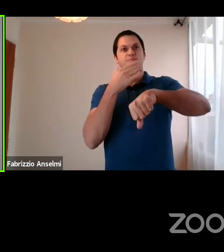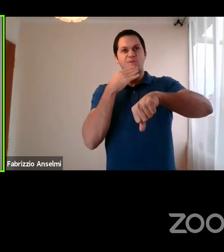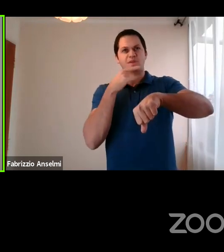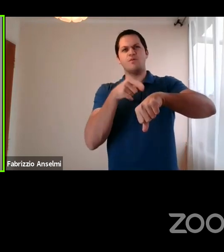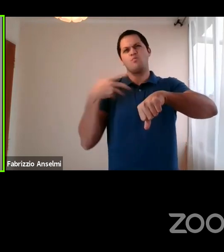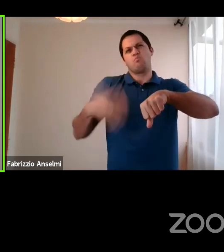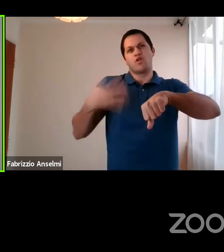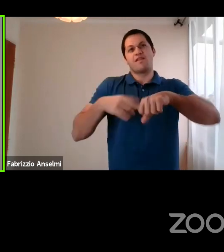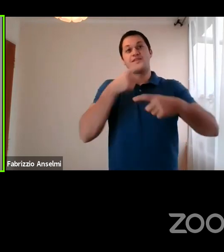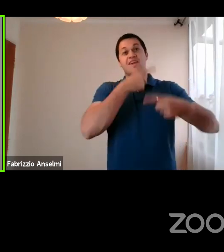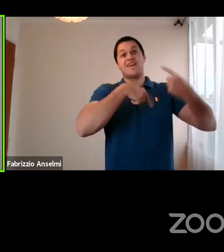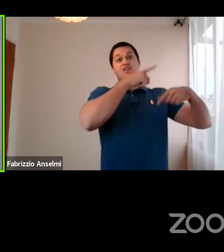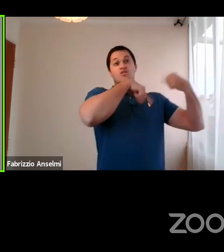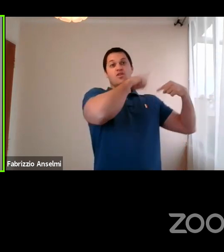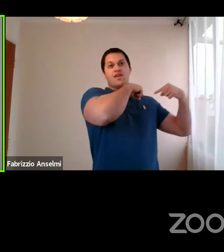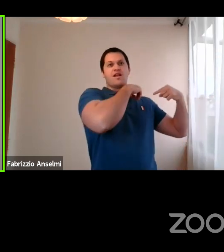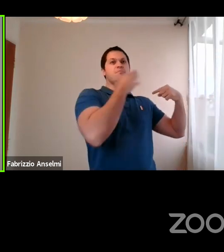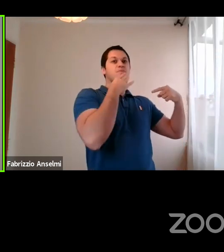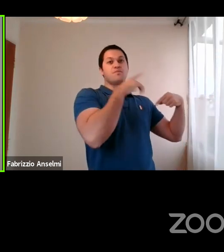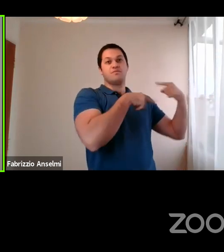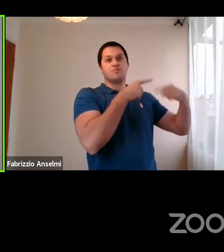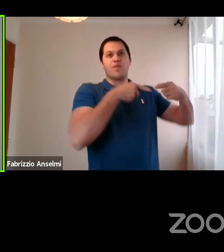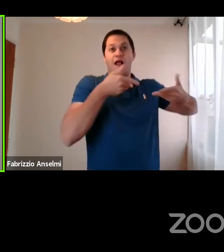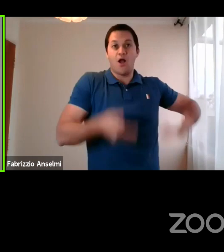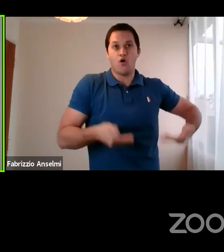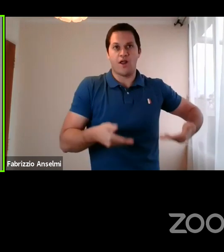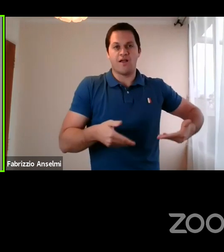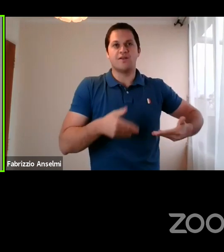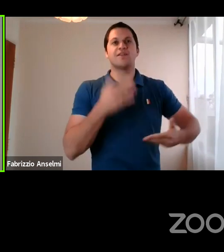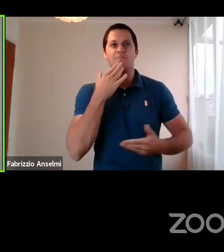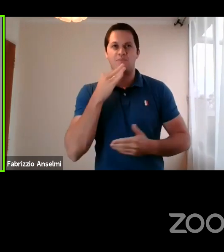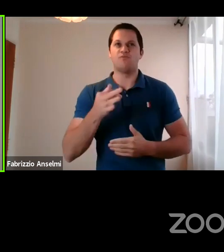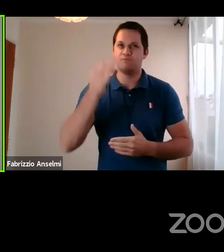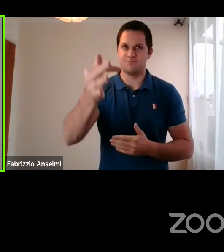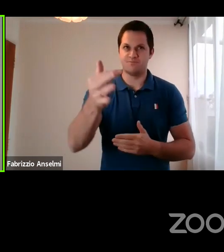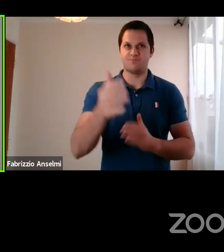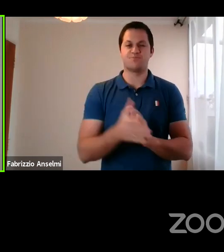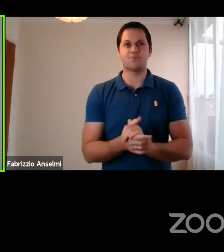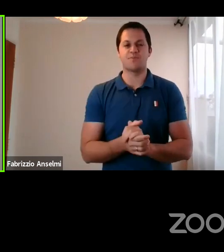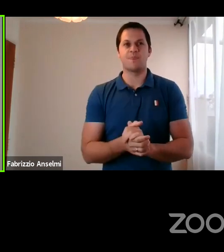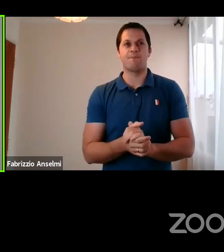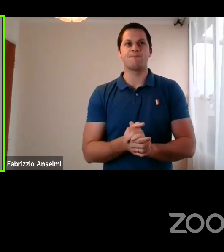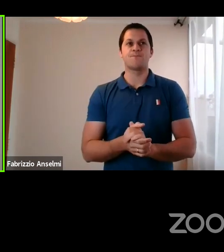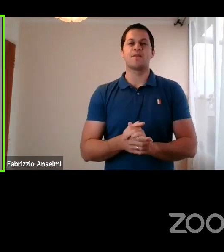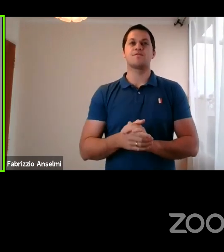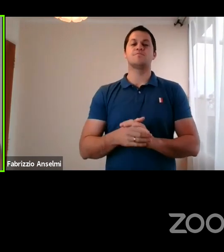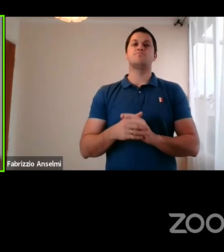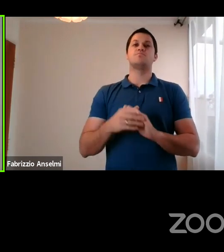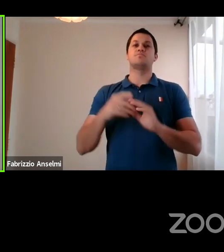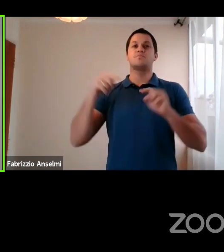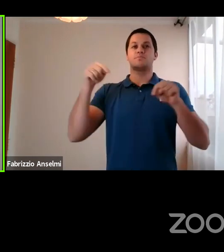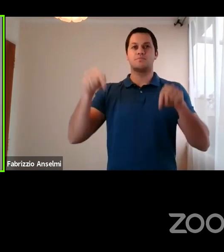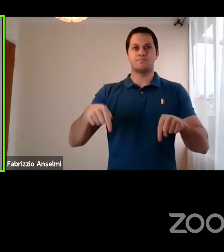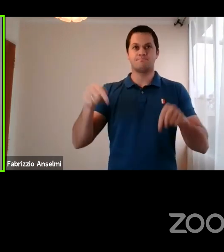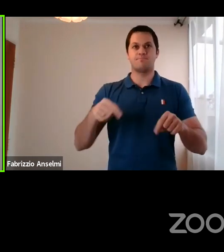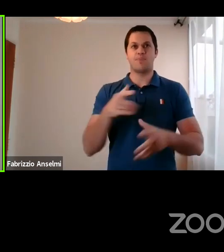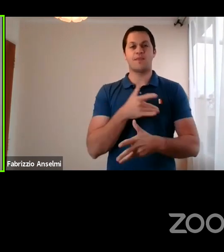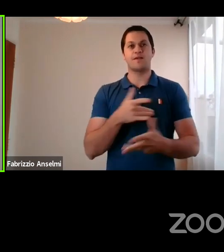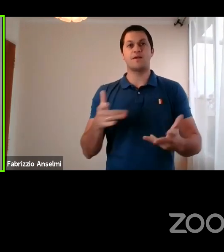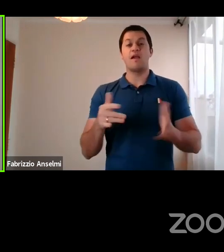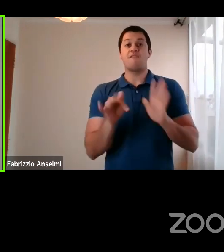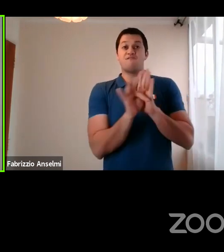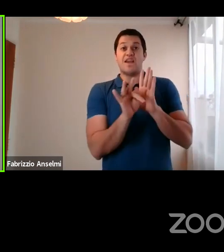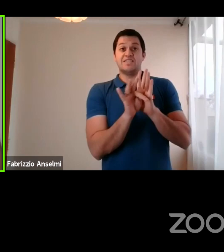se conecta con su presente, ¿ya? Solo un punto que quiero complementar es que vamos a dejar dentro de Facebook una